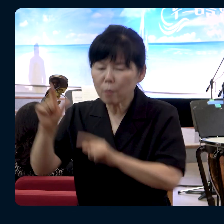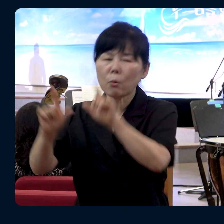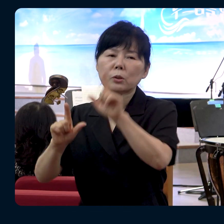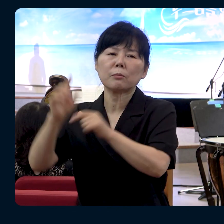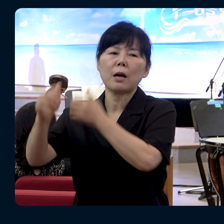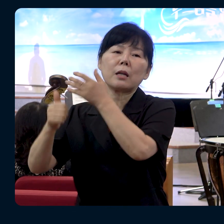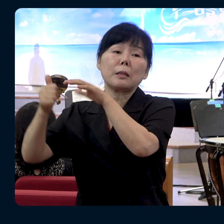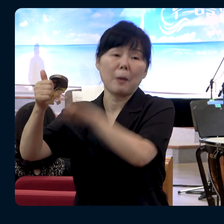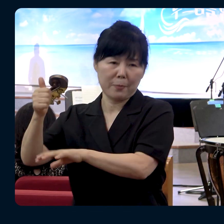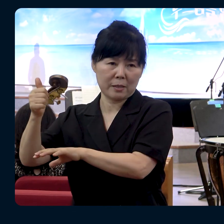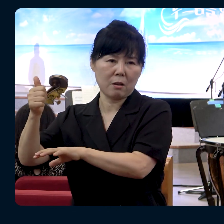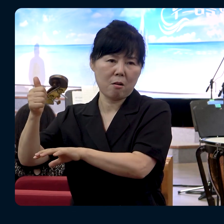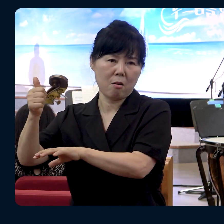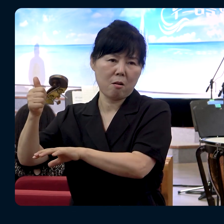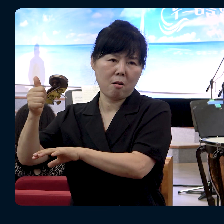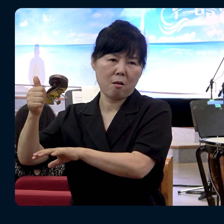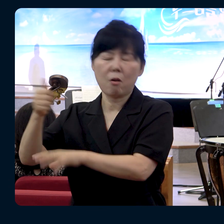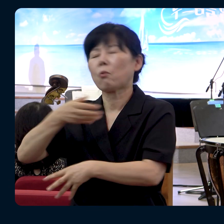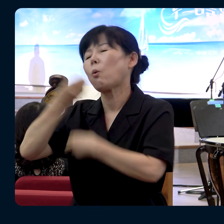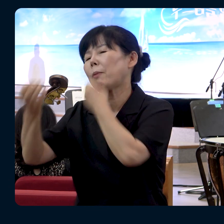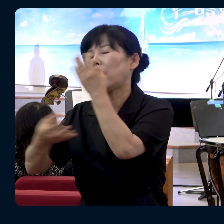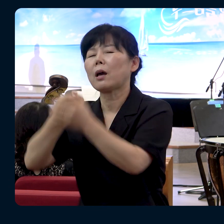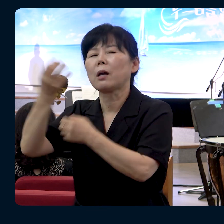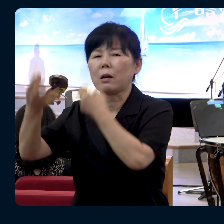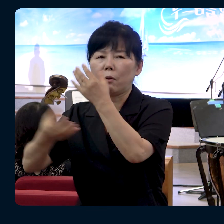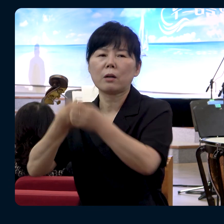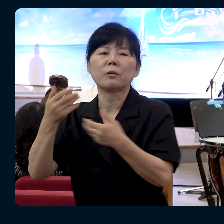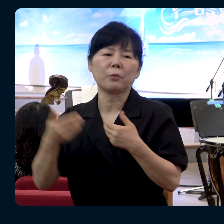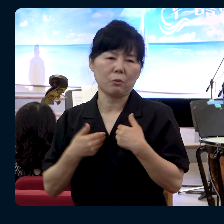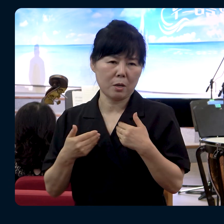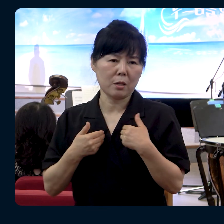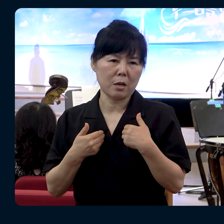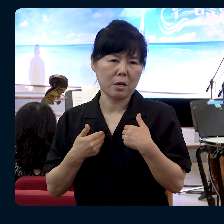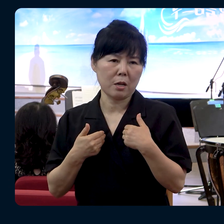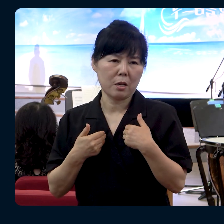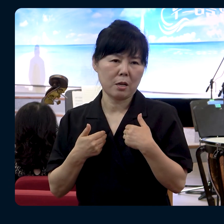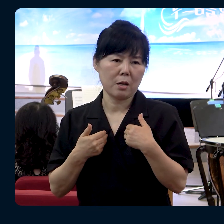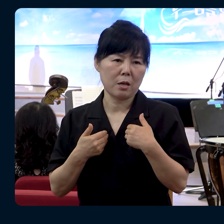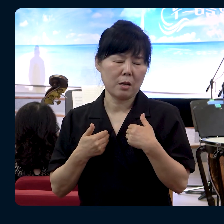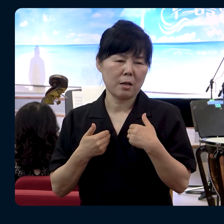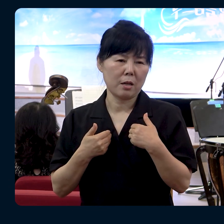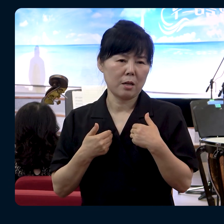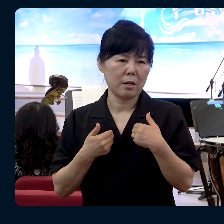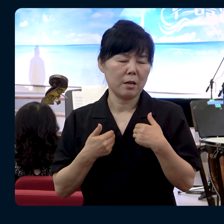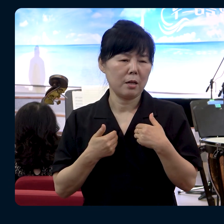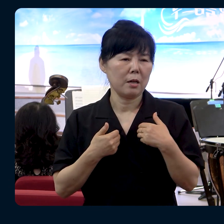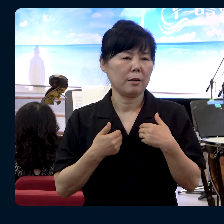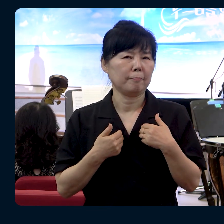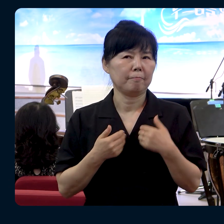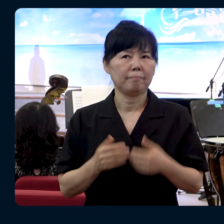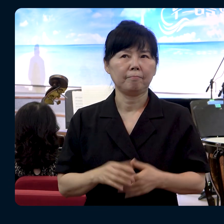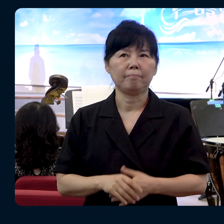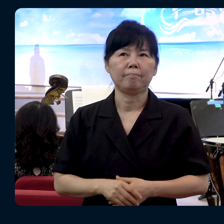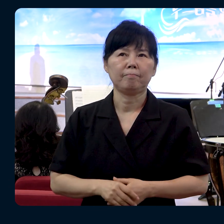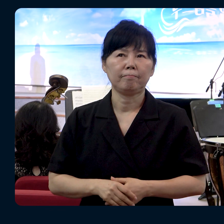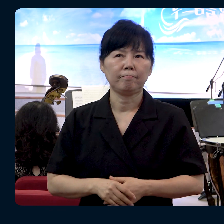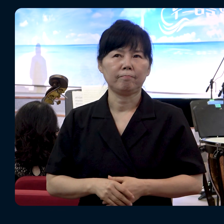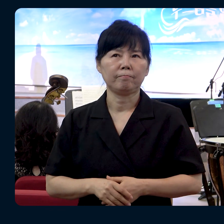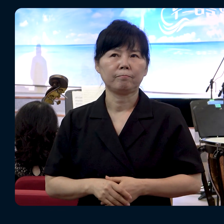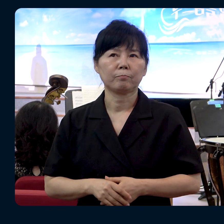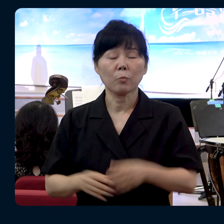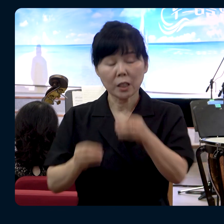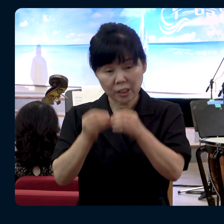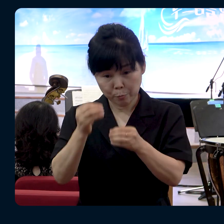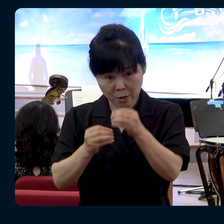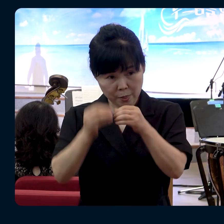사람 앞에가 아니고 하나님 앞에 탄식해야 된다. 하나님 앞에, 그렇게 말하는 것입니다.